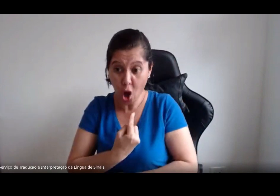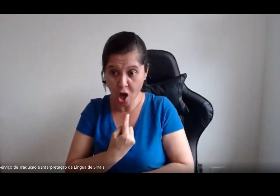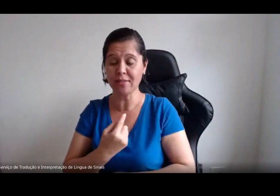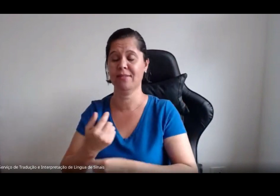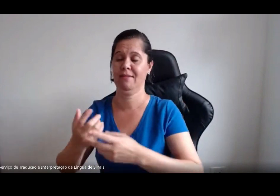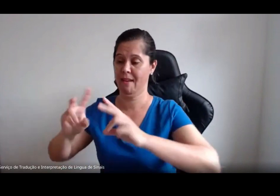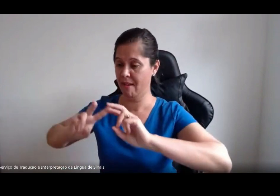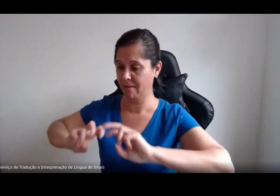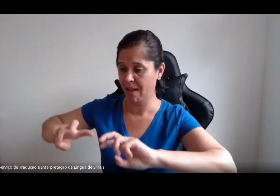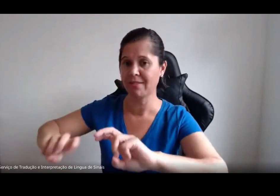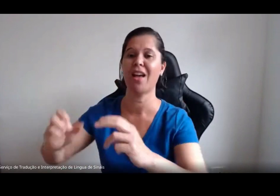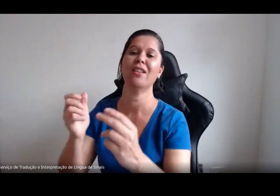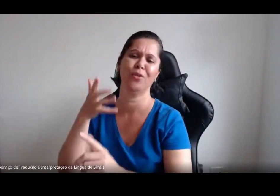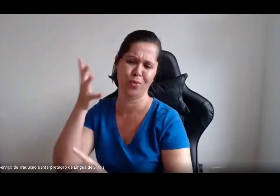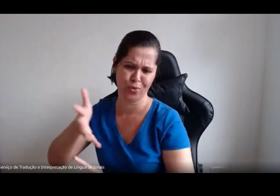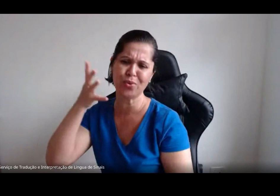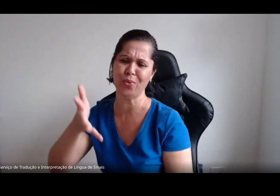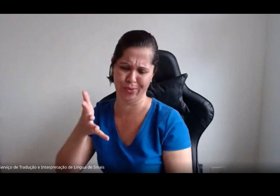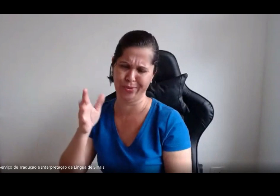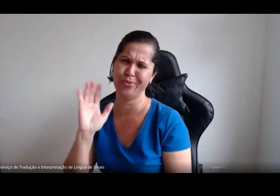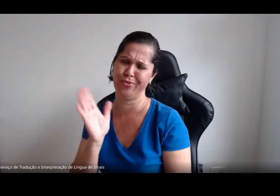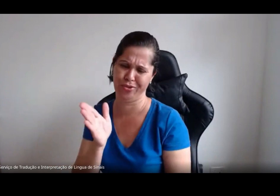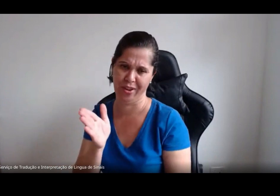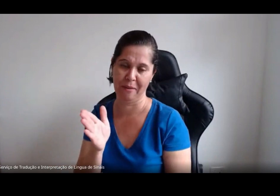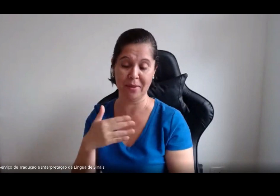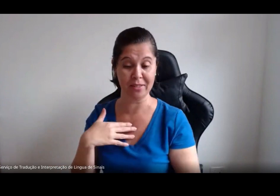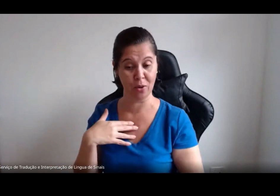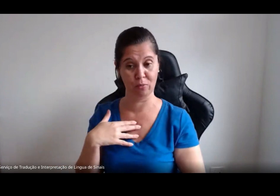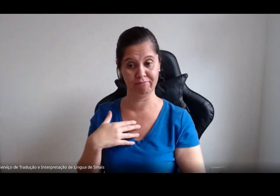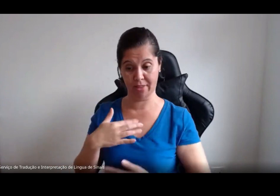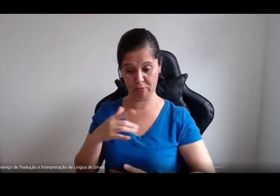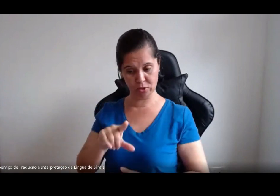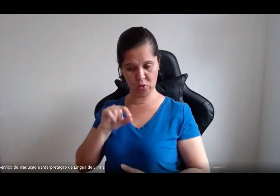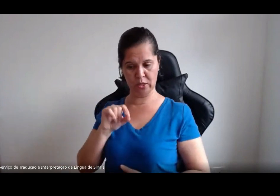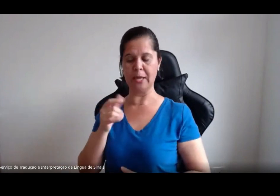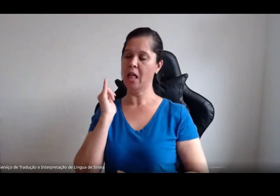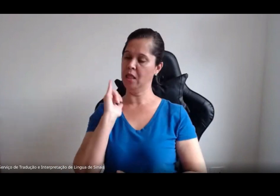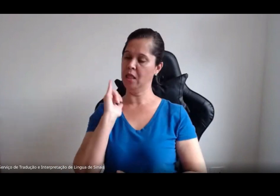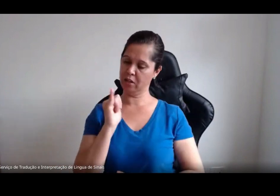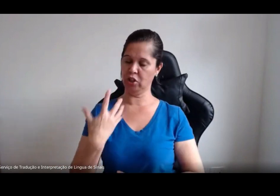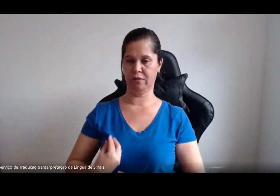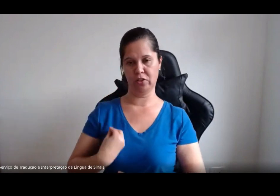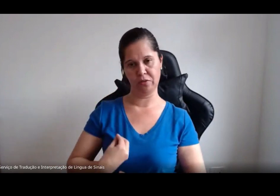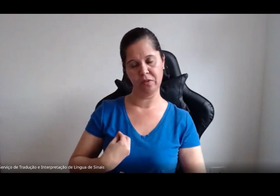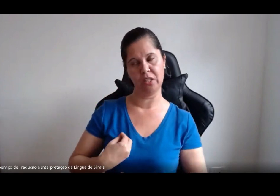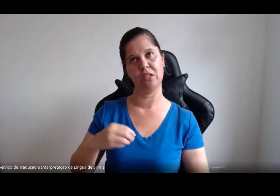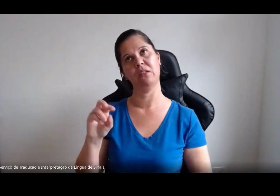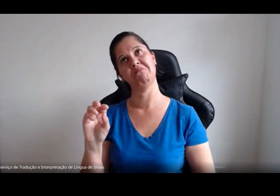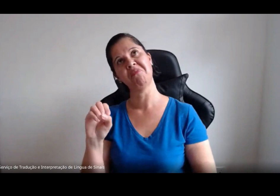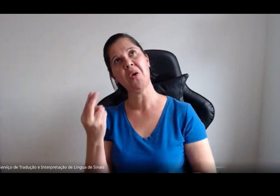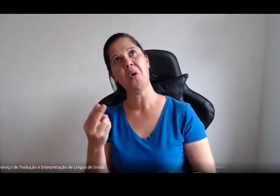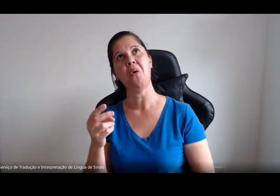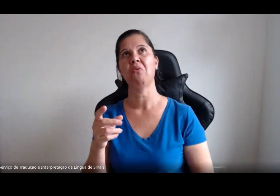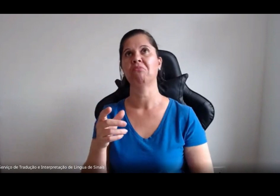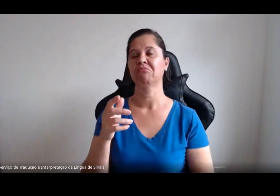do discurso, os historiadores também. Bom, então eu escolhi esse nome, narrativa de vida, em lugar de história